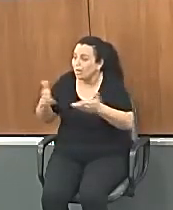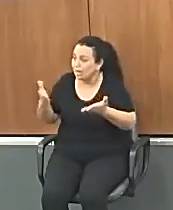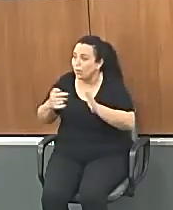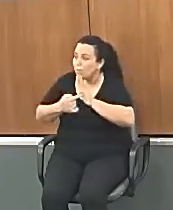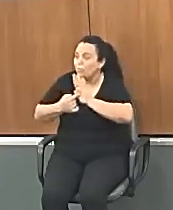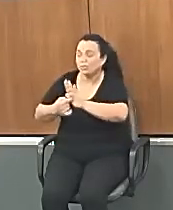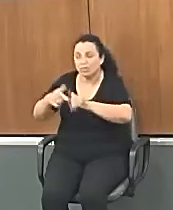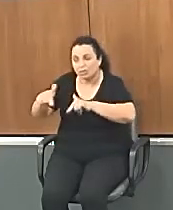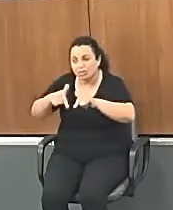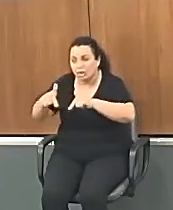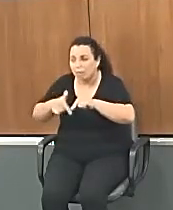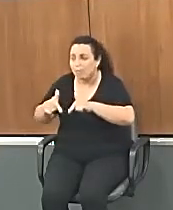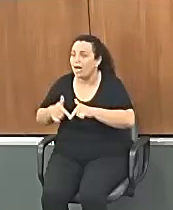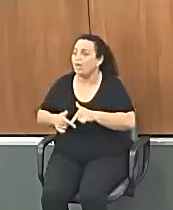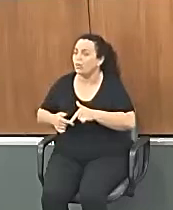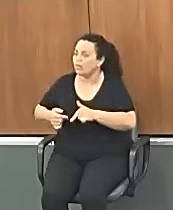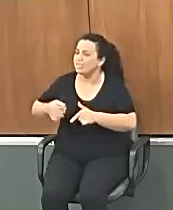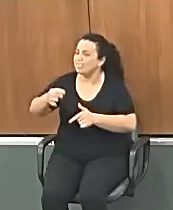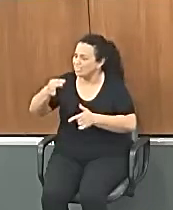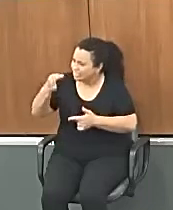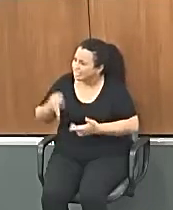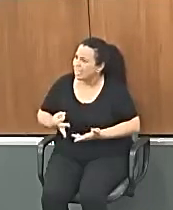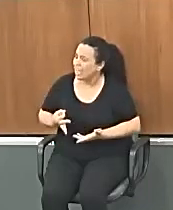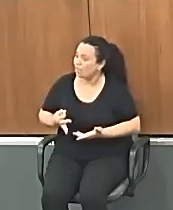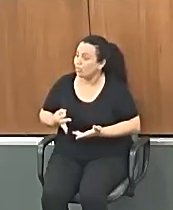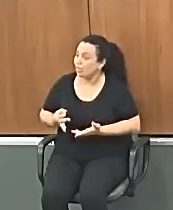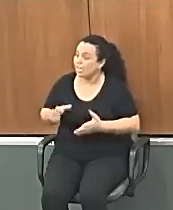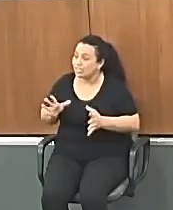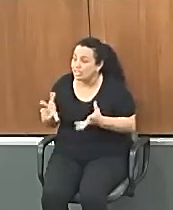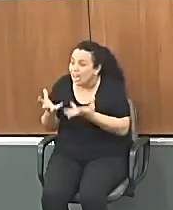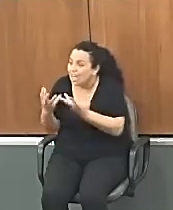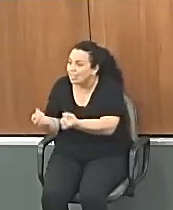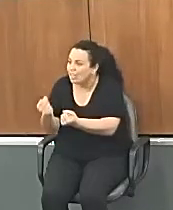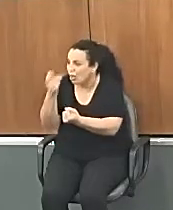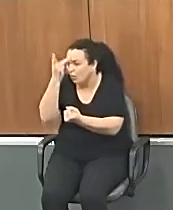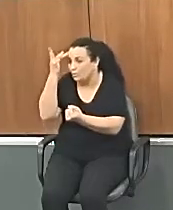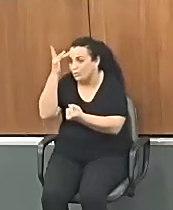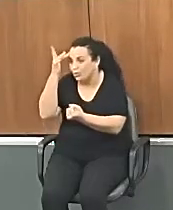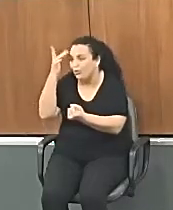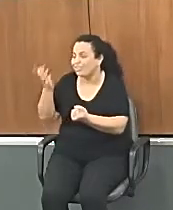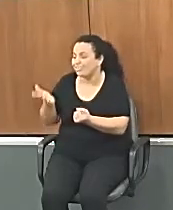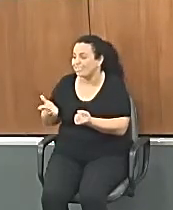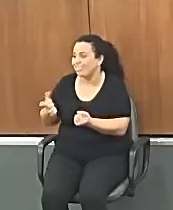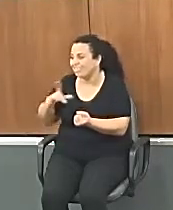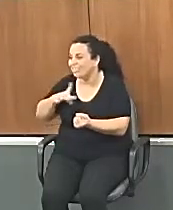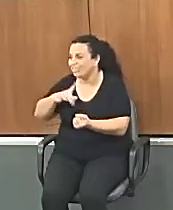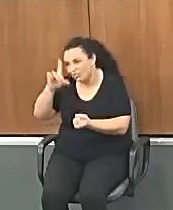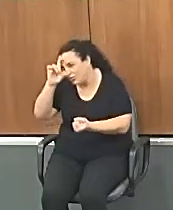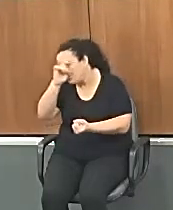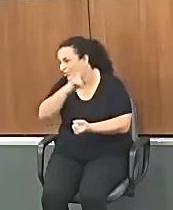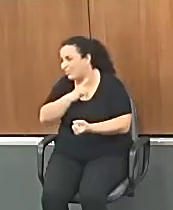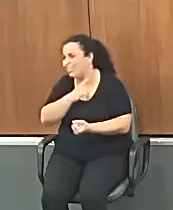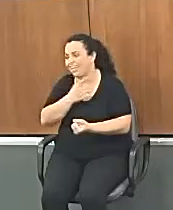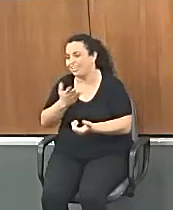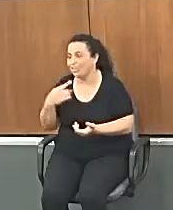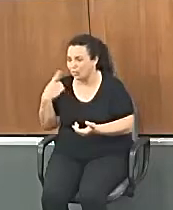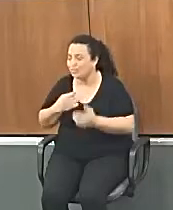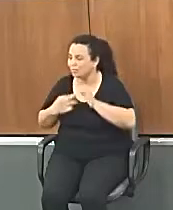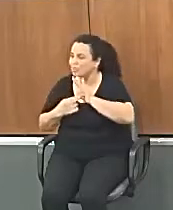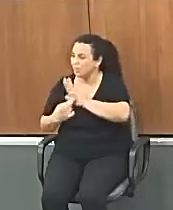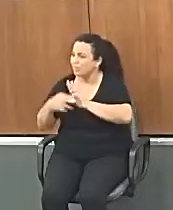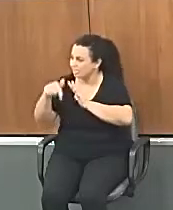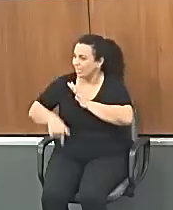atender aqueles menos favorecidos que é quem nós representamos aqui nessa casa muito obrigado obrigado a